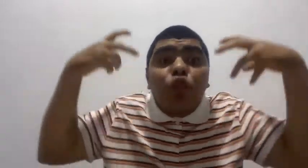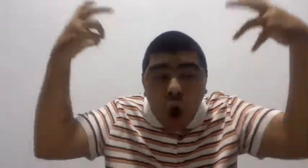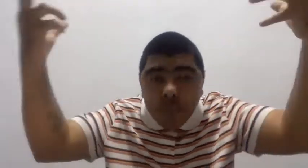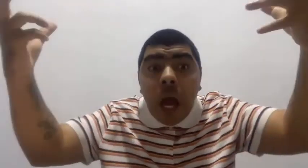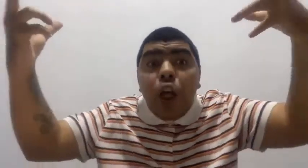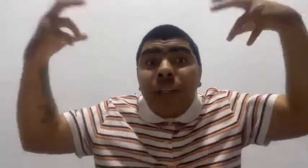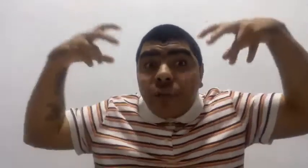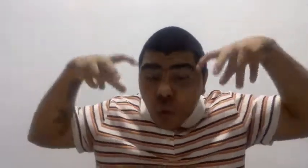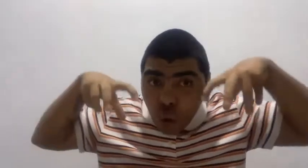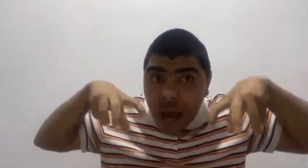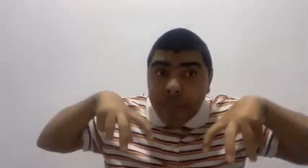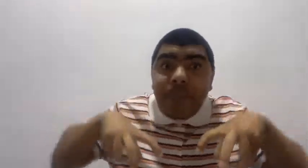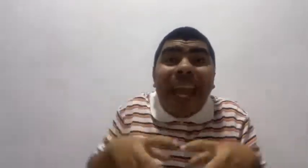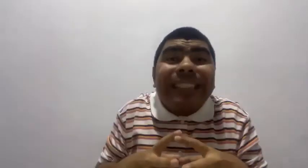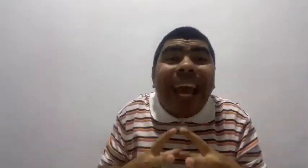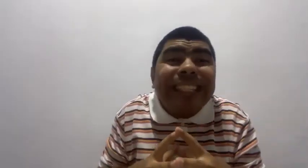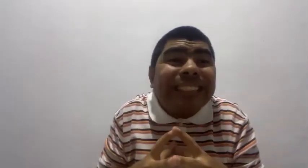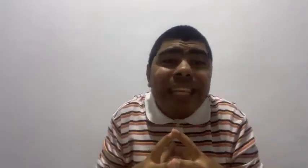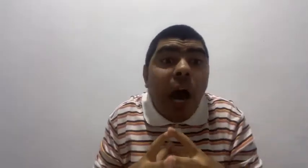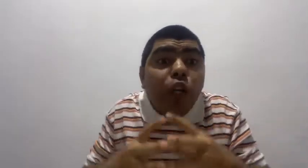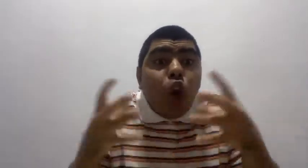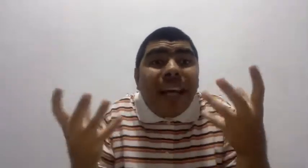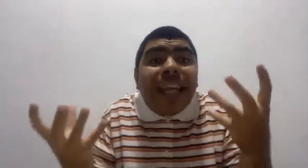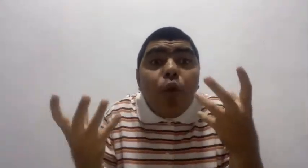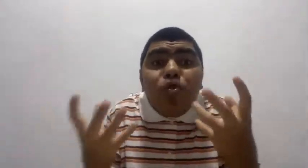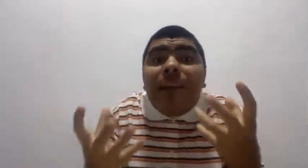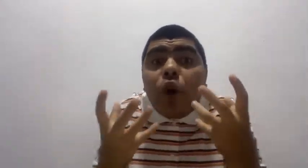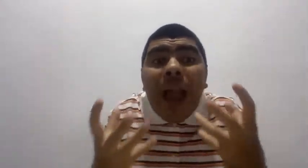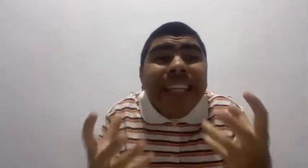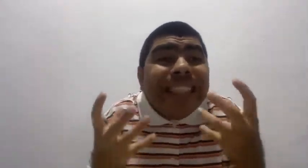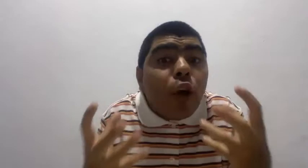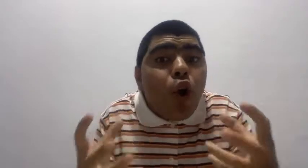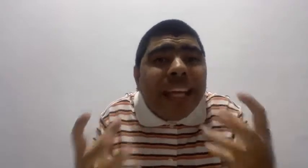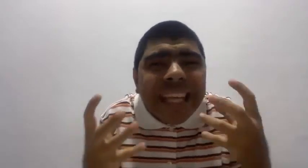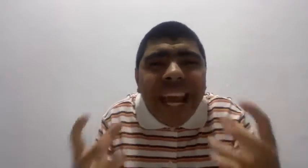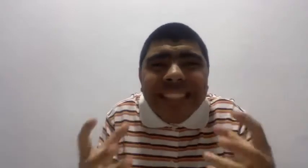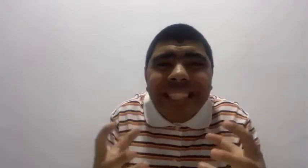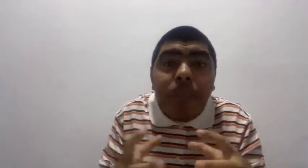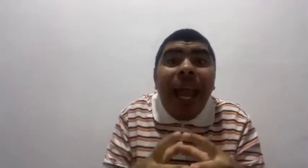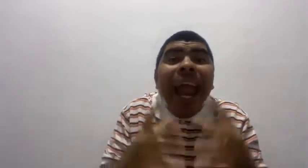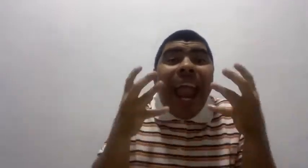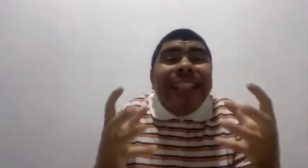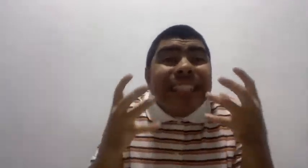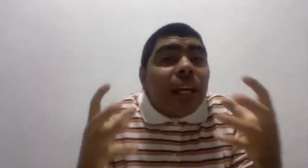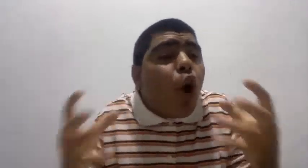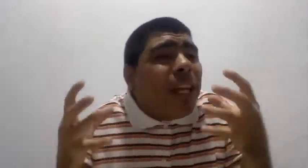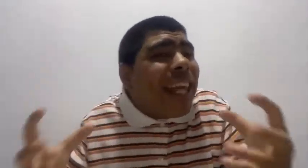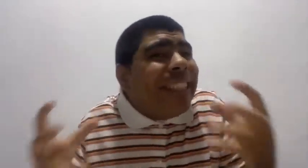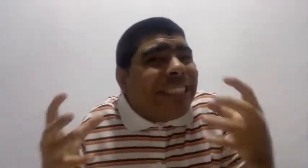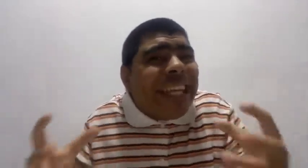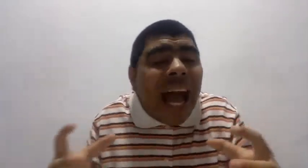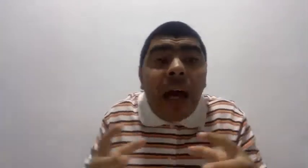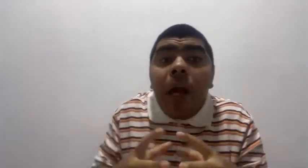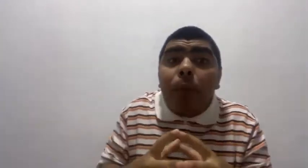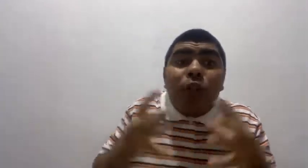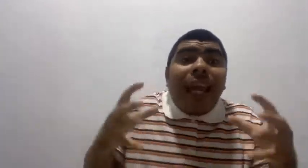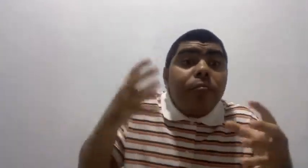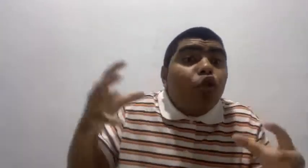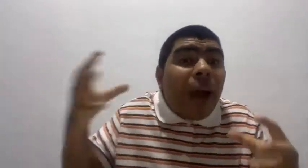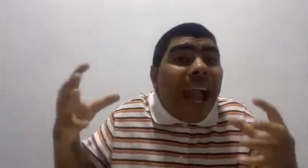son, de su, amén, esencia. Dios está buscando gente con esencia, gente con identidad, porque hay mucha